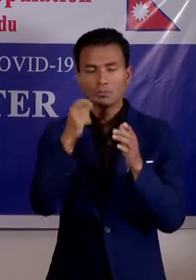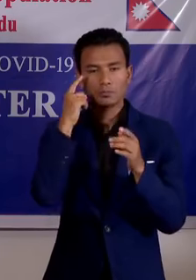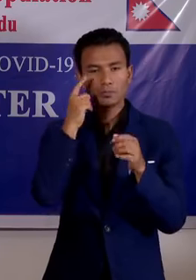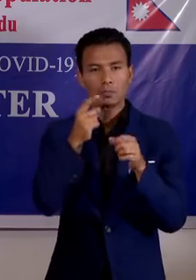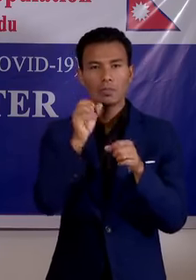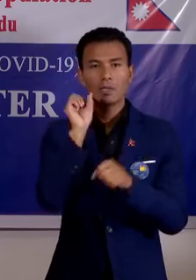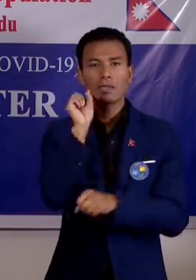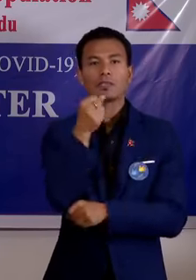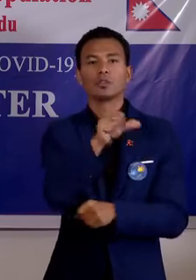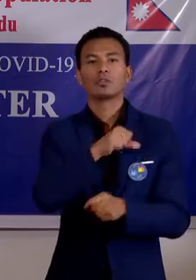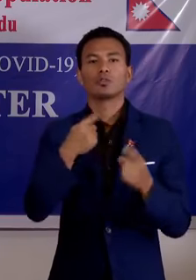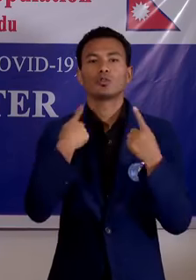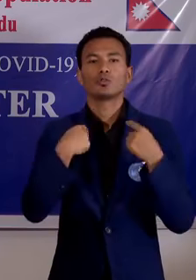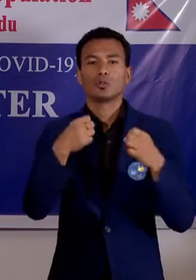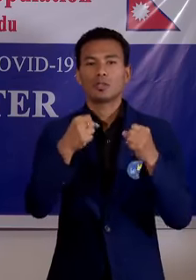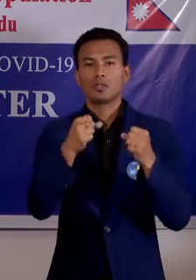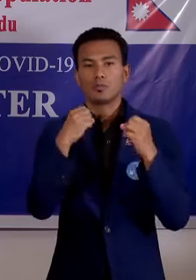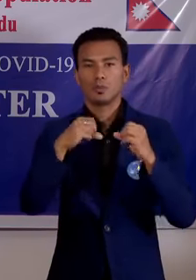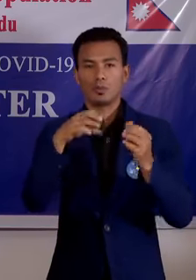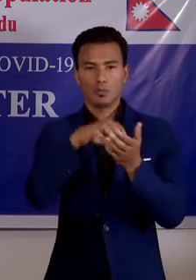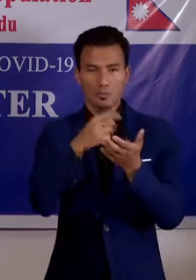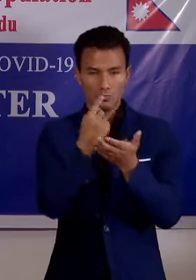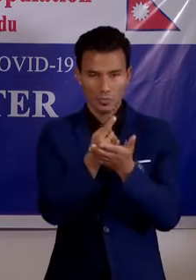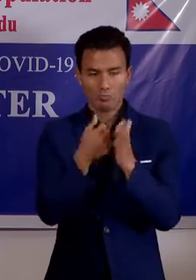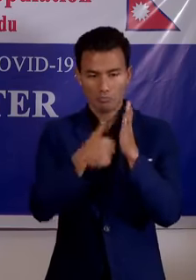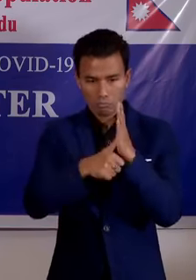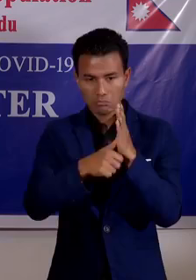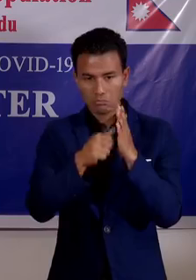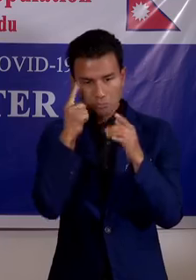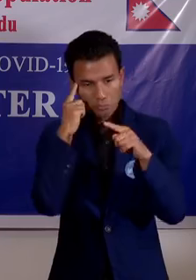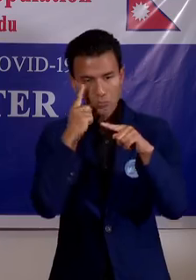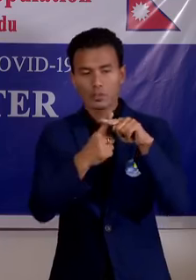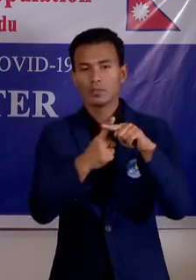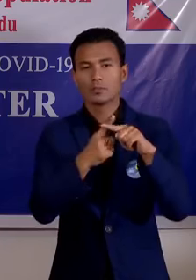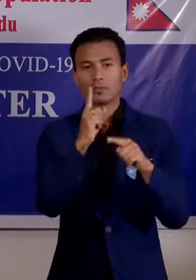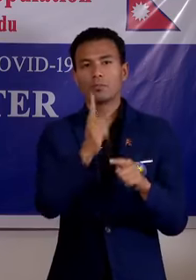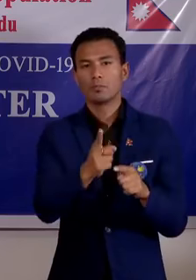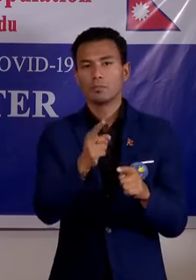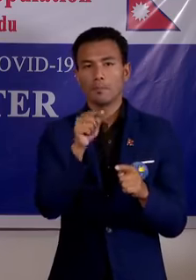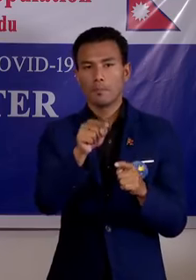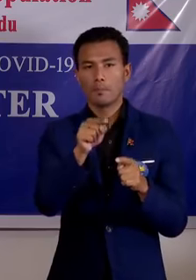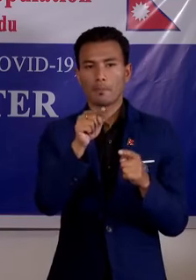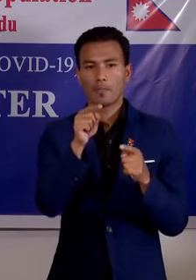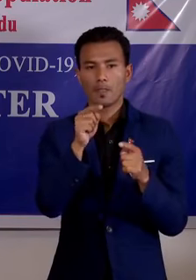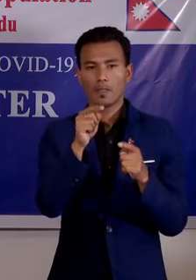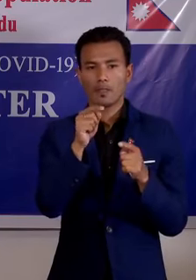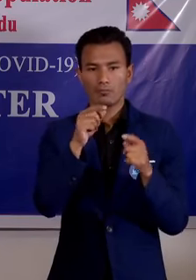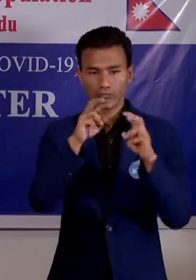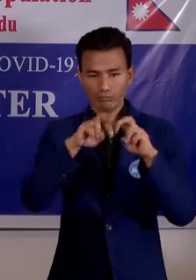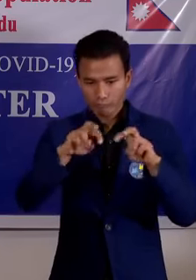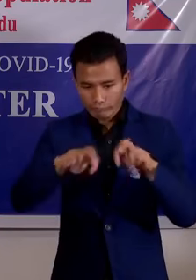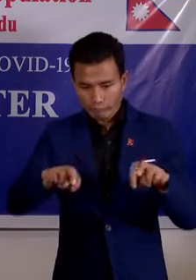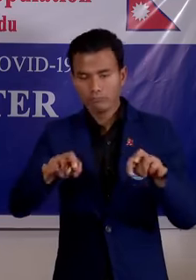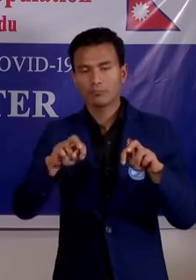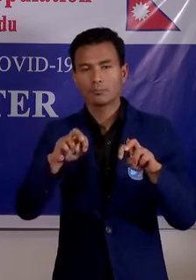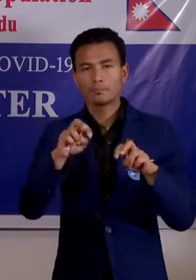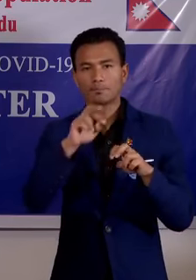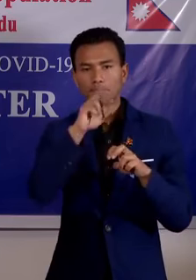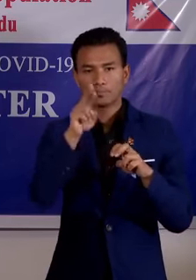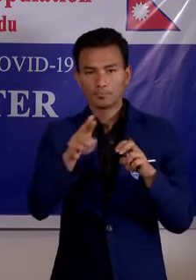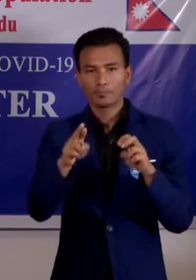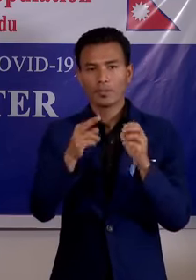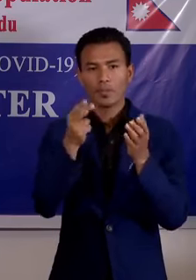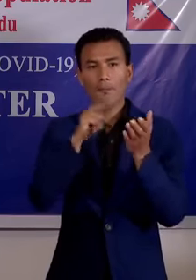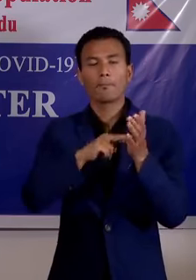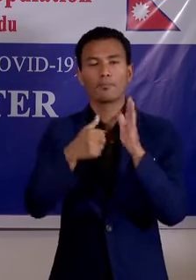हाम्रो राष्ट्रिय जनस्वास्थ्य प्रयोगशालामा पोजिटिभ आएको हो। उक्त केसको केस इन्भेस्टिगेसन र कन्ट्याक्ट